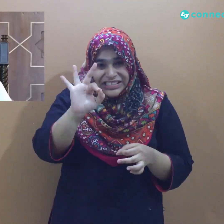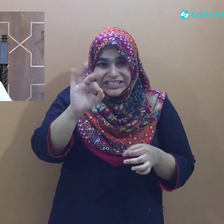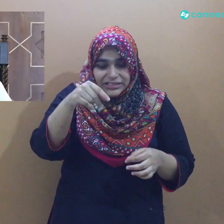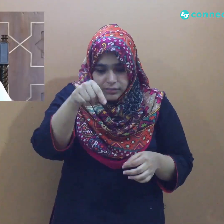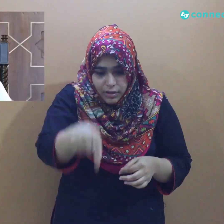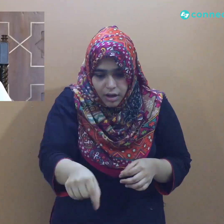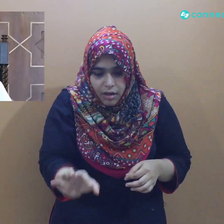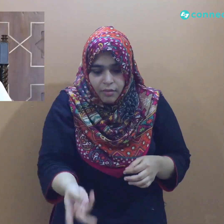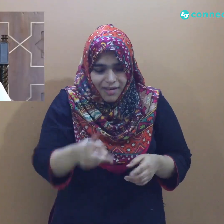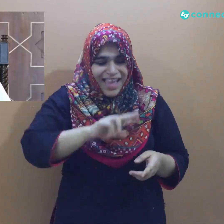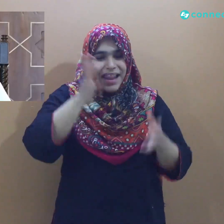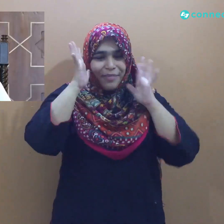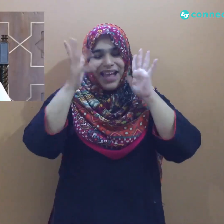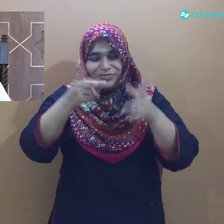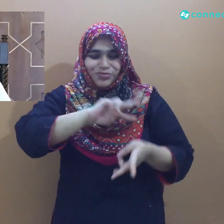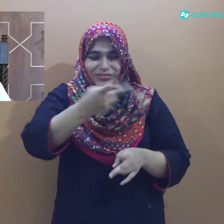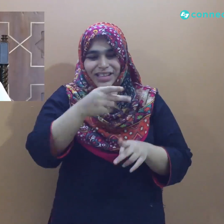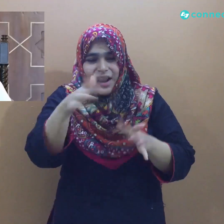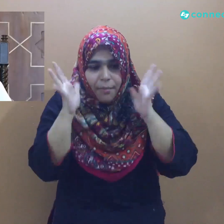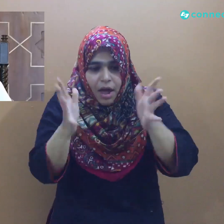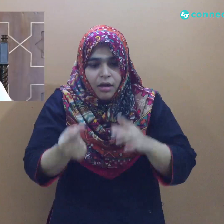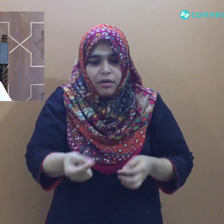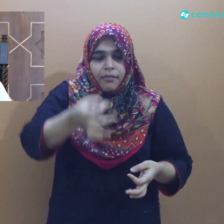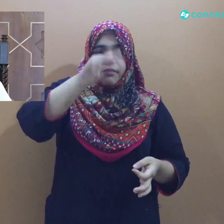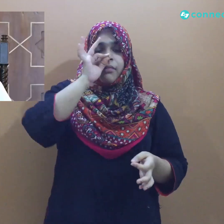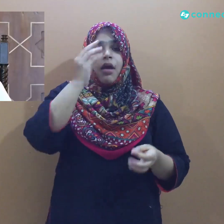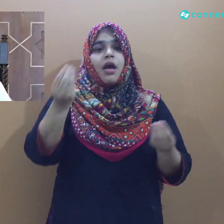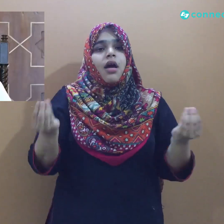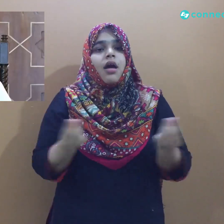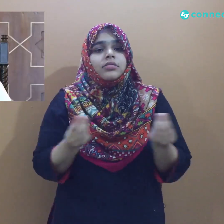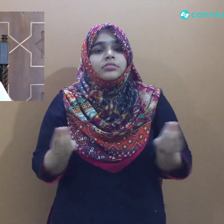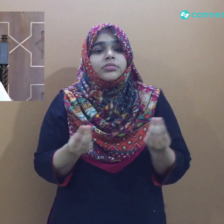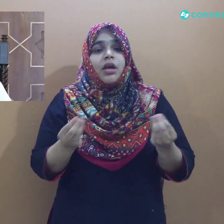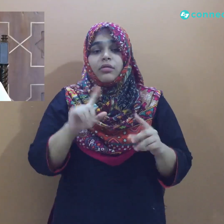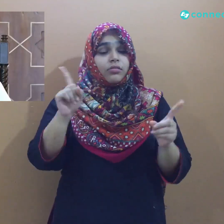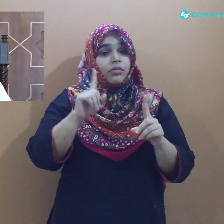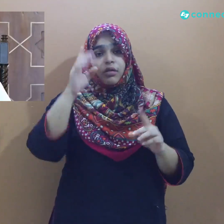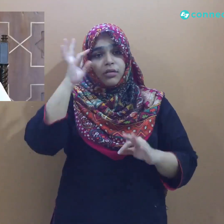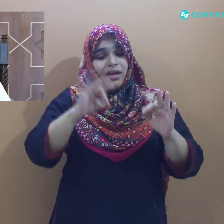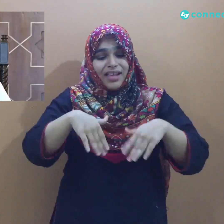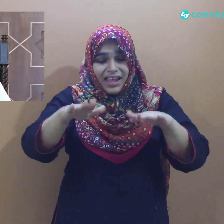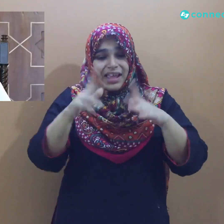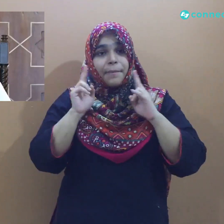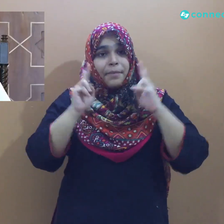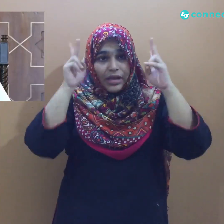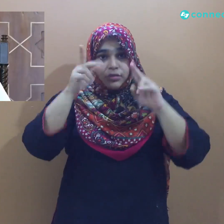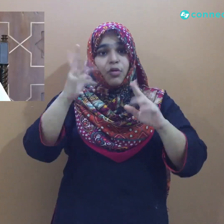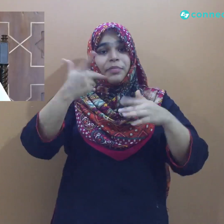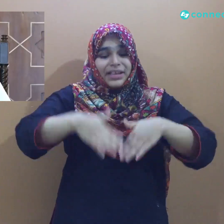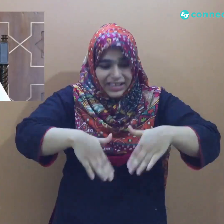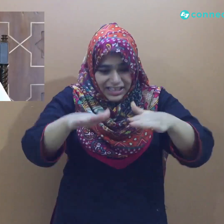اس میں جائے گا وہ دوسروں کے اوپر بھی اثر کرے گا۔ تو مساجد اور امام بارگاہوں میں قالین یا دریاں